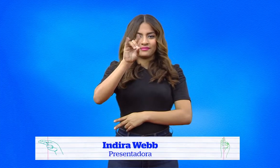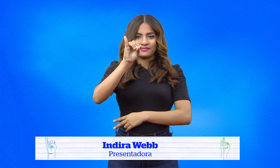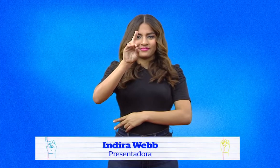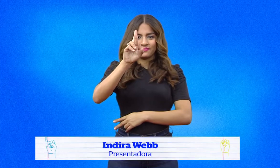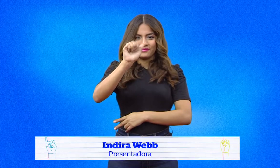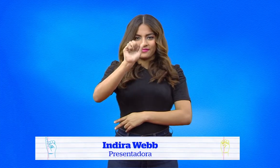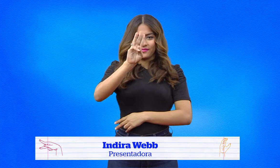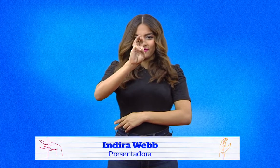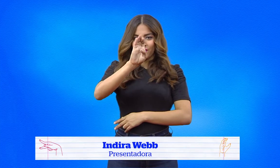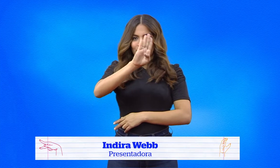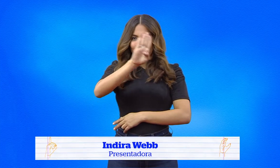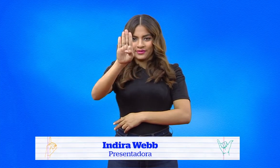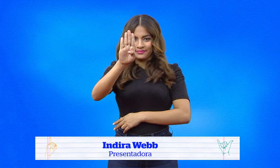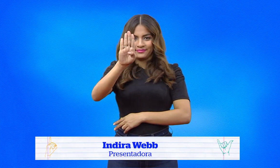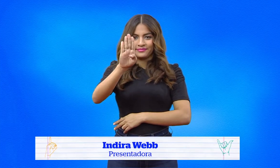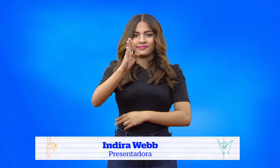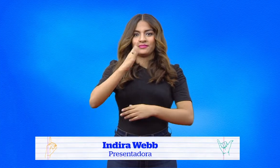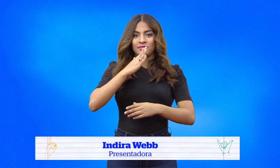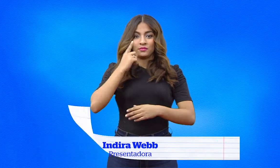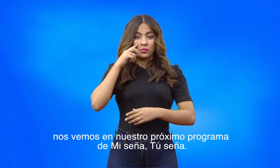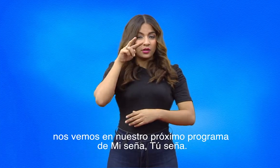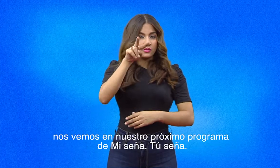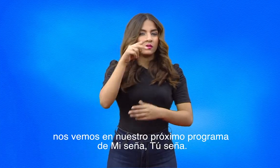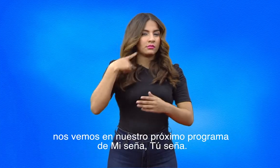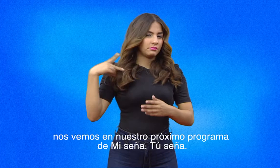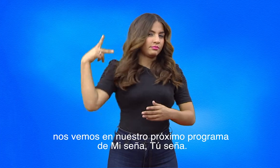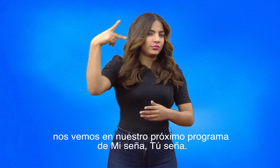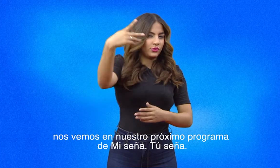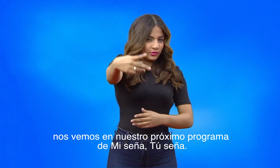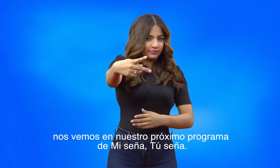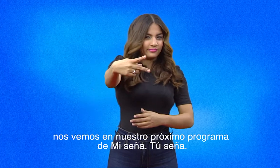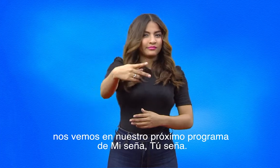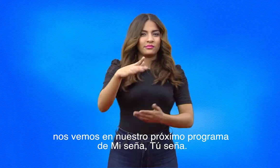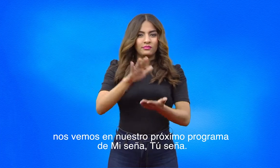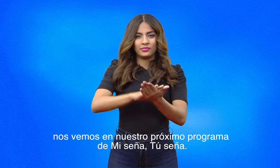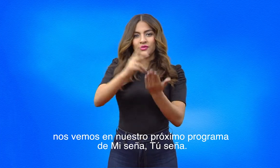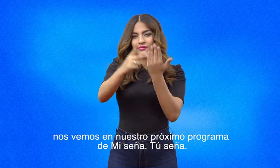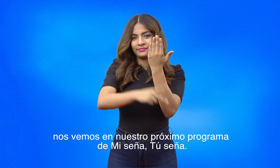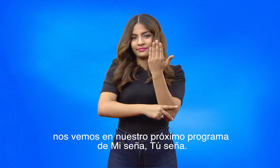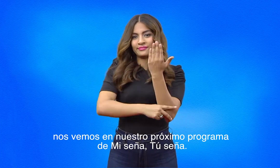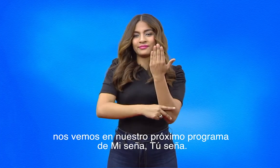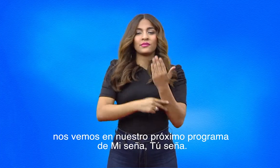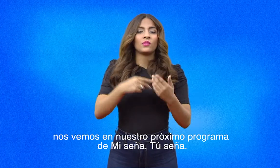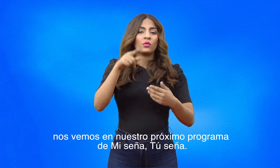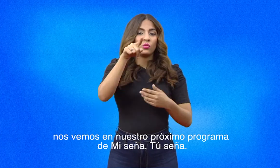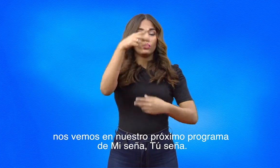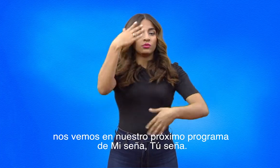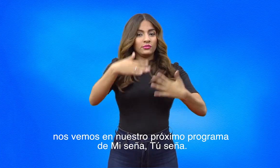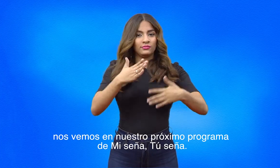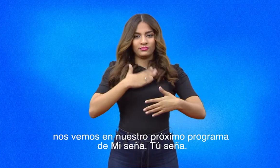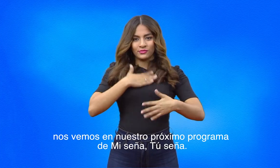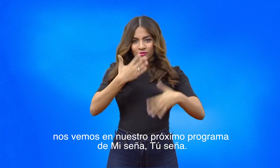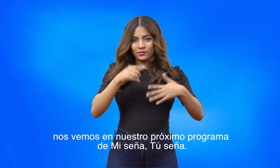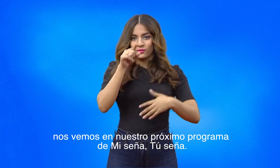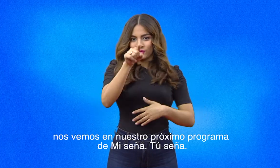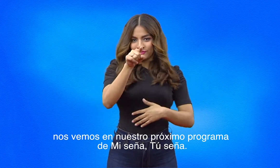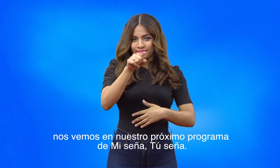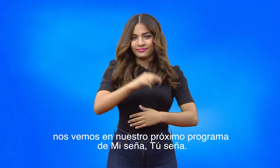es Indira Webb. Nos vemos en el próximo programa. Mi seña, tu seña.